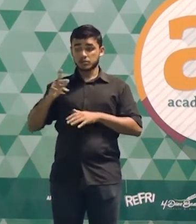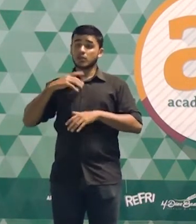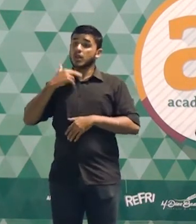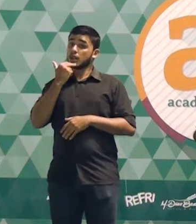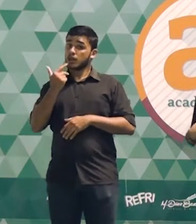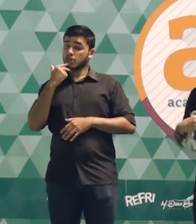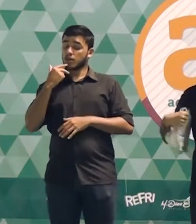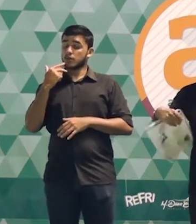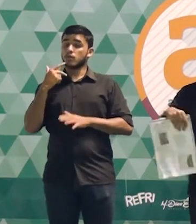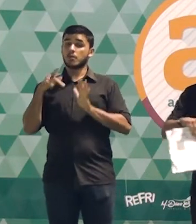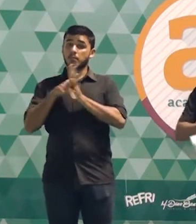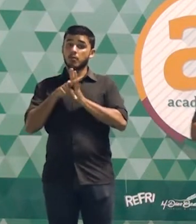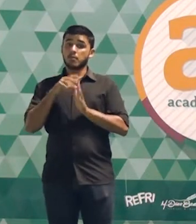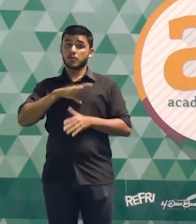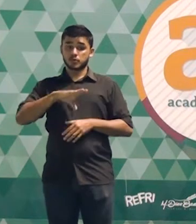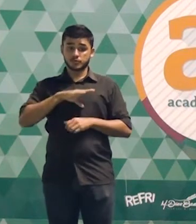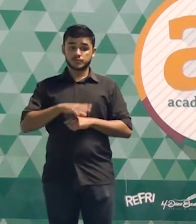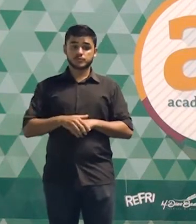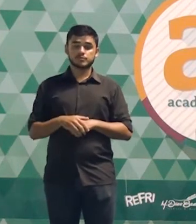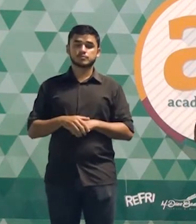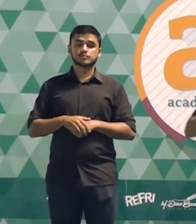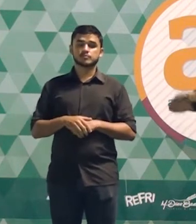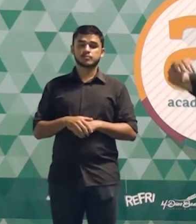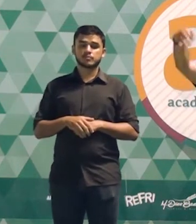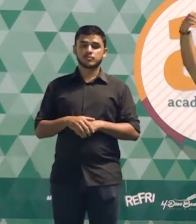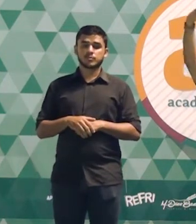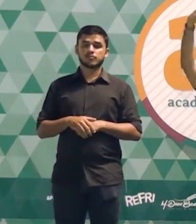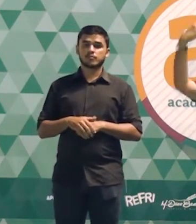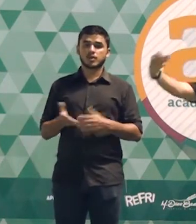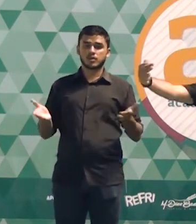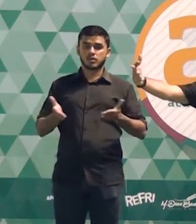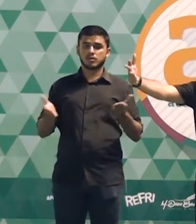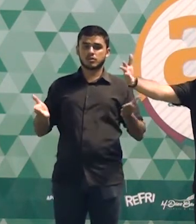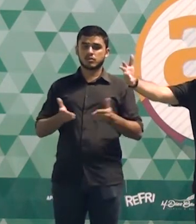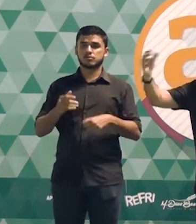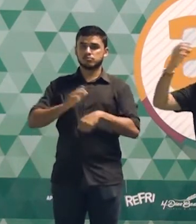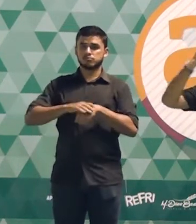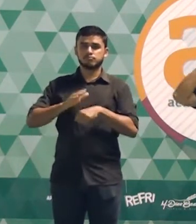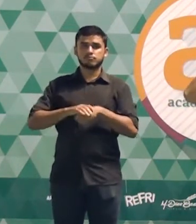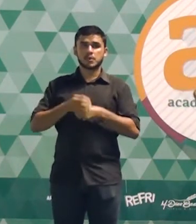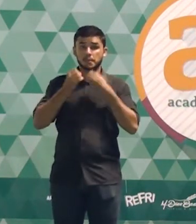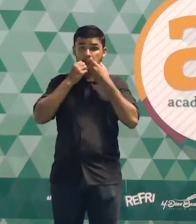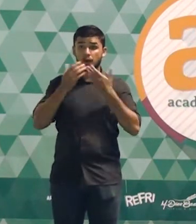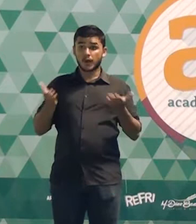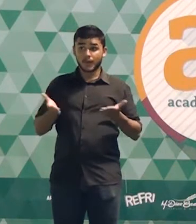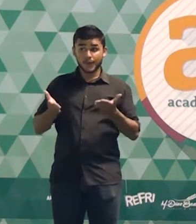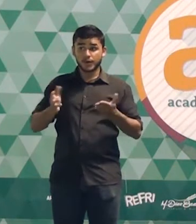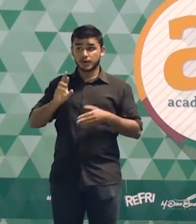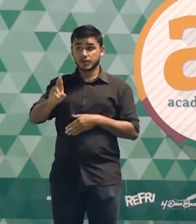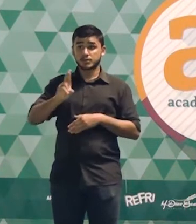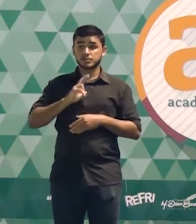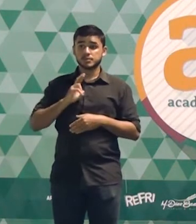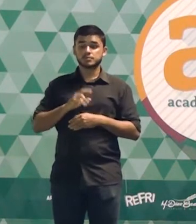E aí, com base nisso, meus queridos, diga para mim neste instante quente e fundamental.